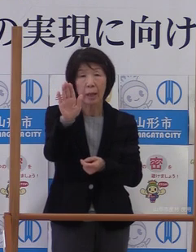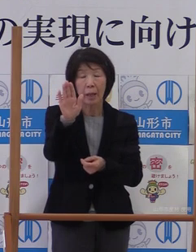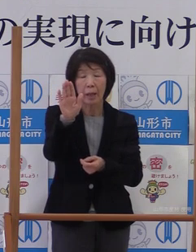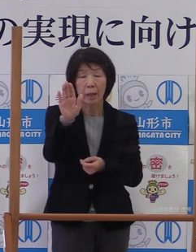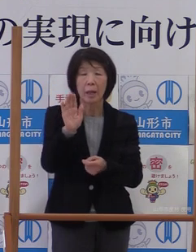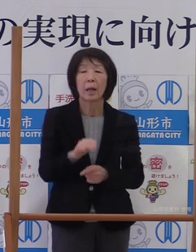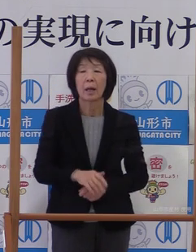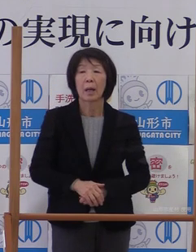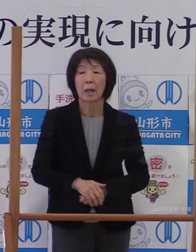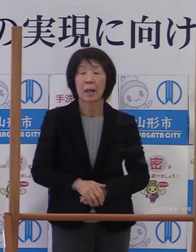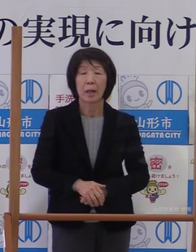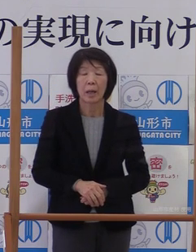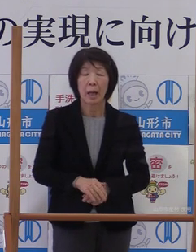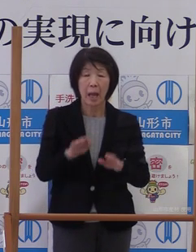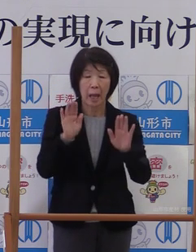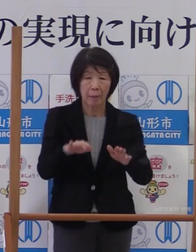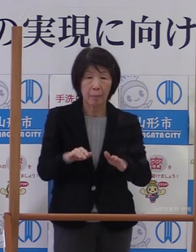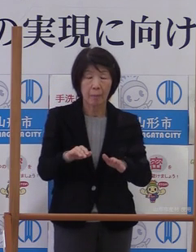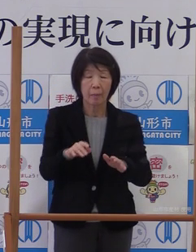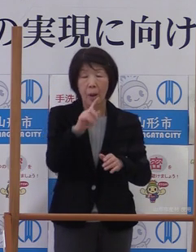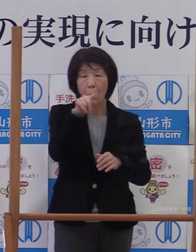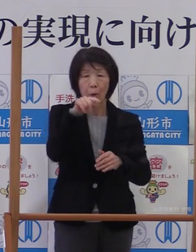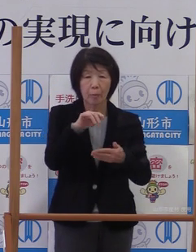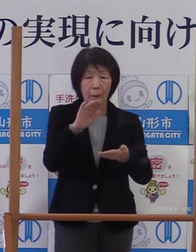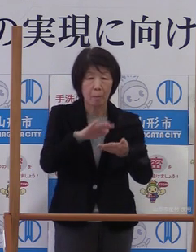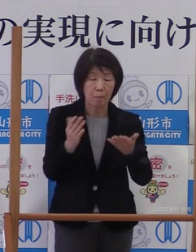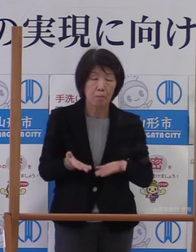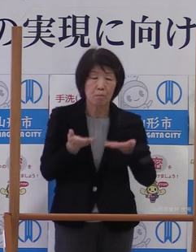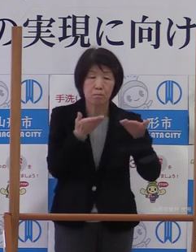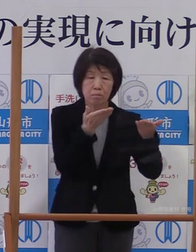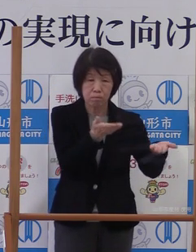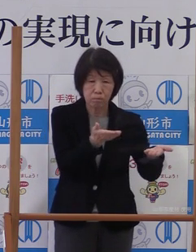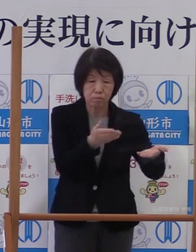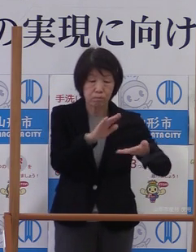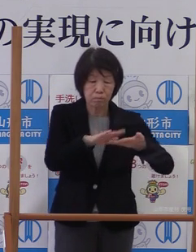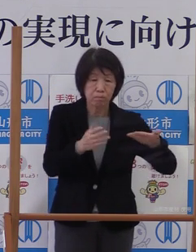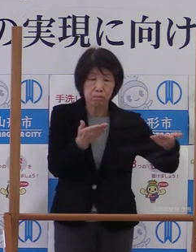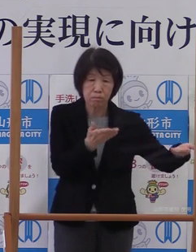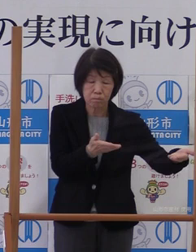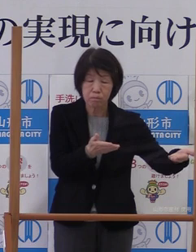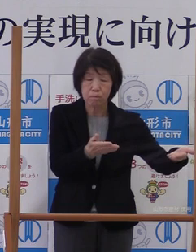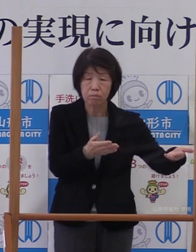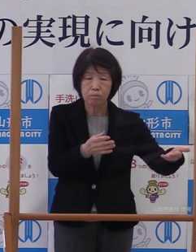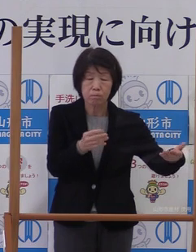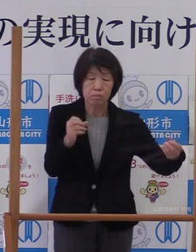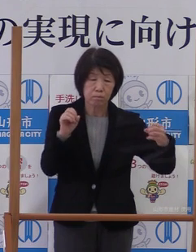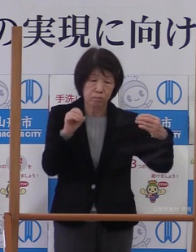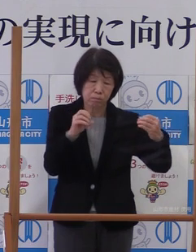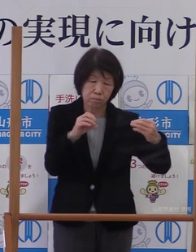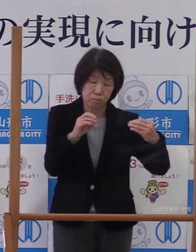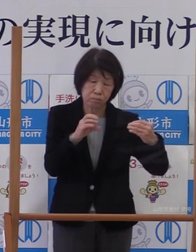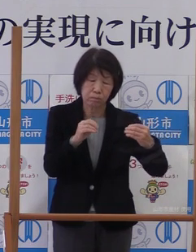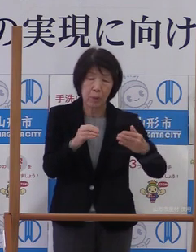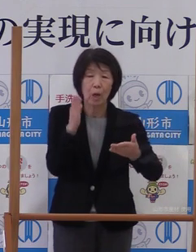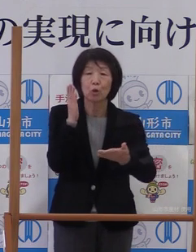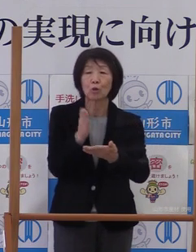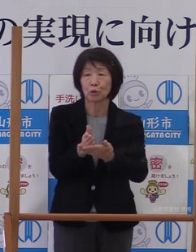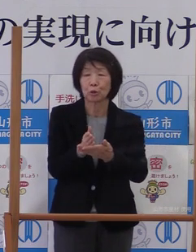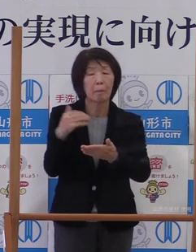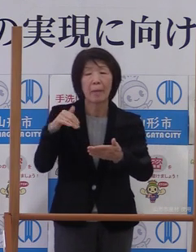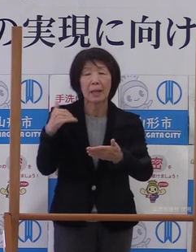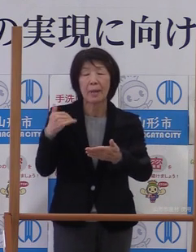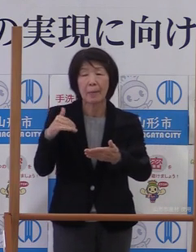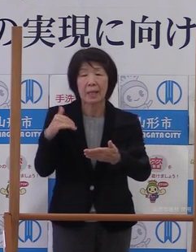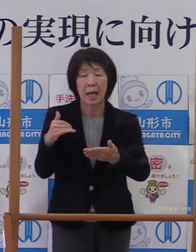現消費者からの引き渡しですね、のお話が今途中でありますので、そこで引き渡し